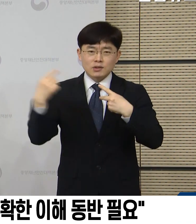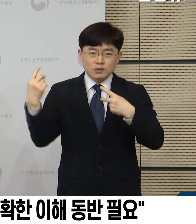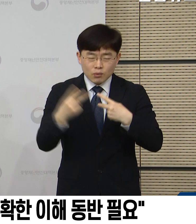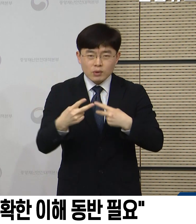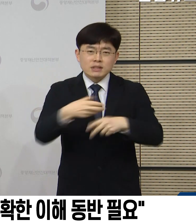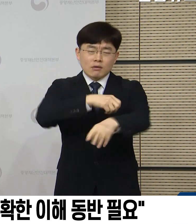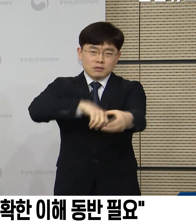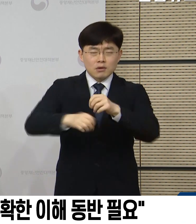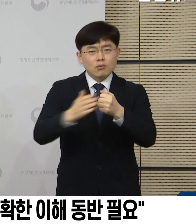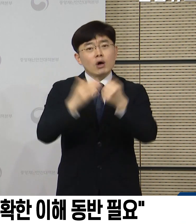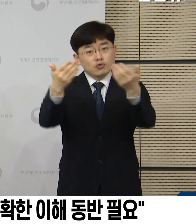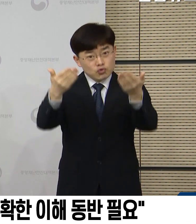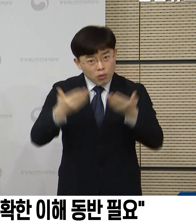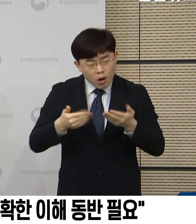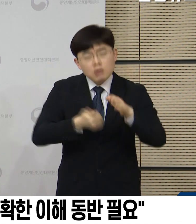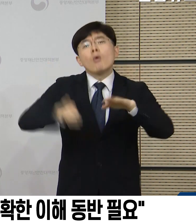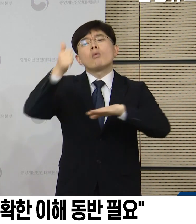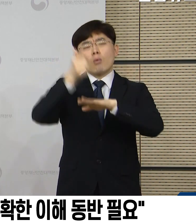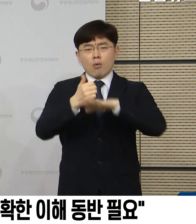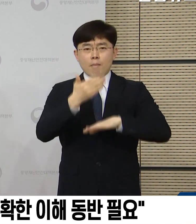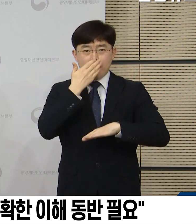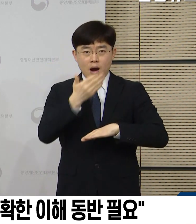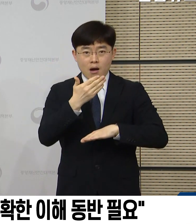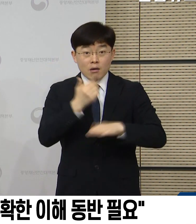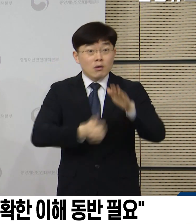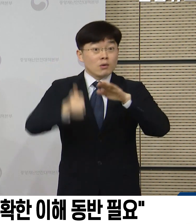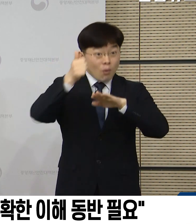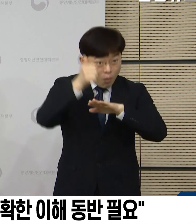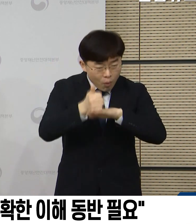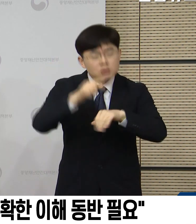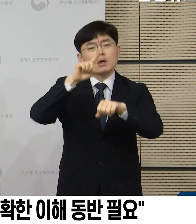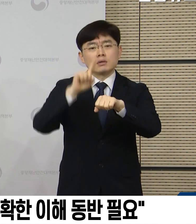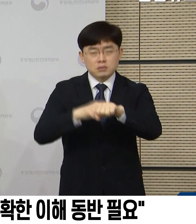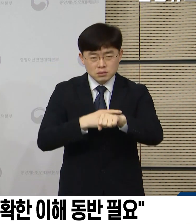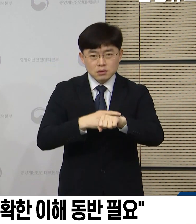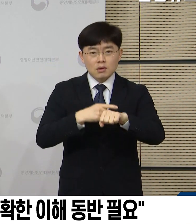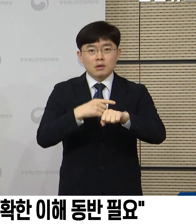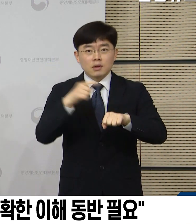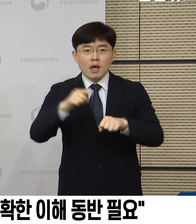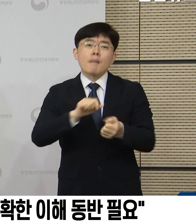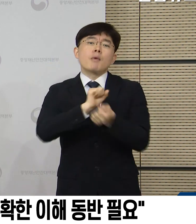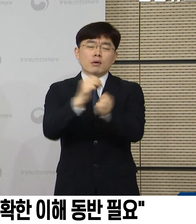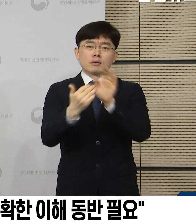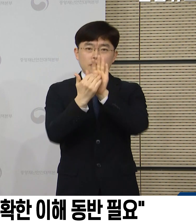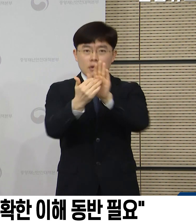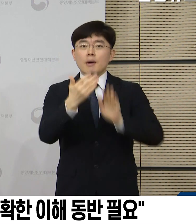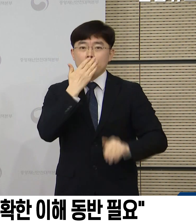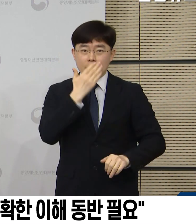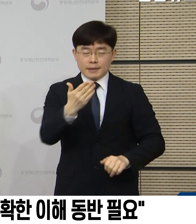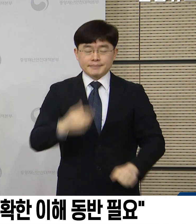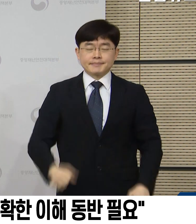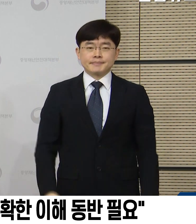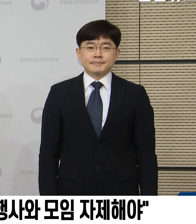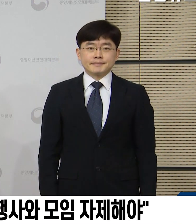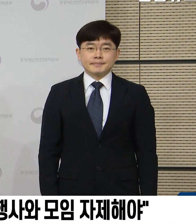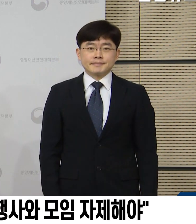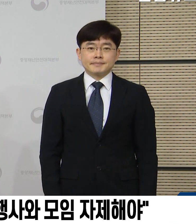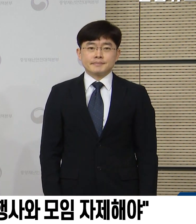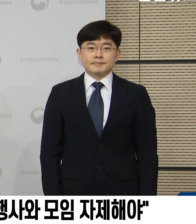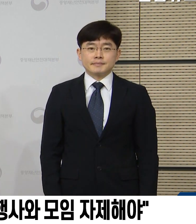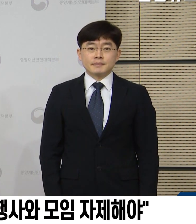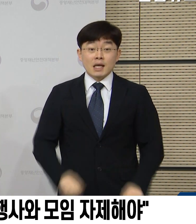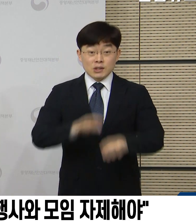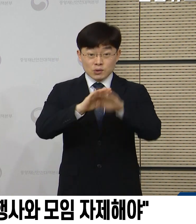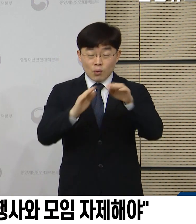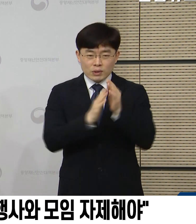협조 없이는 성공적인 감염병 퇴치를 달성할 수 없다는 점을 다시 한번 강조합니다. 손